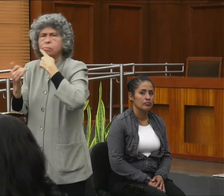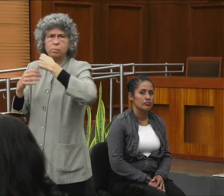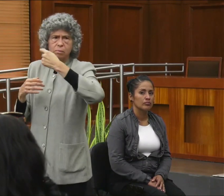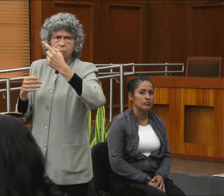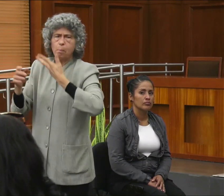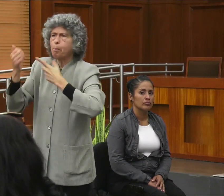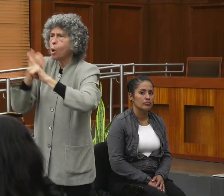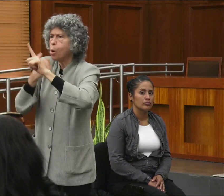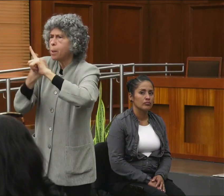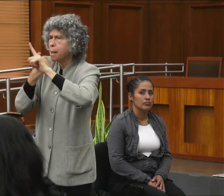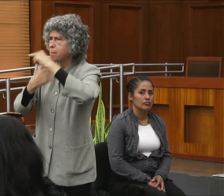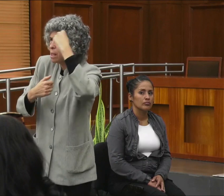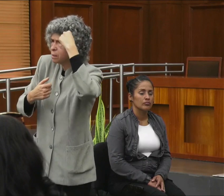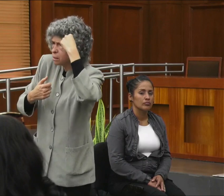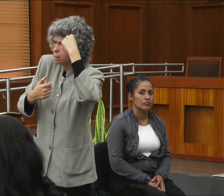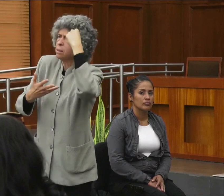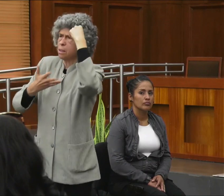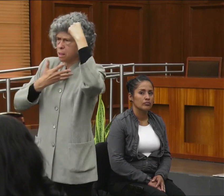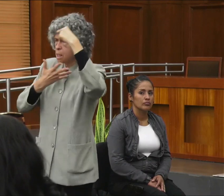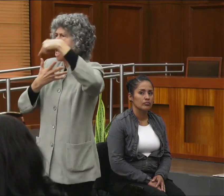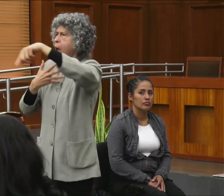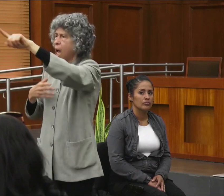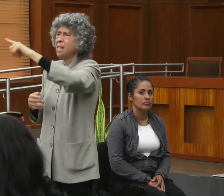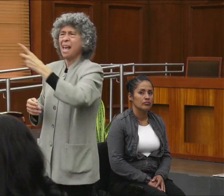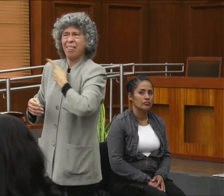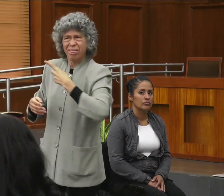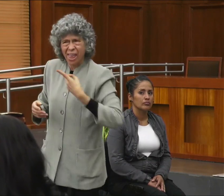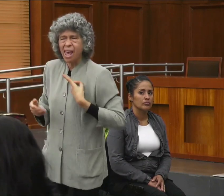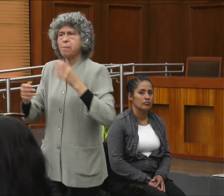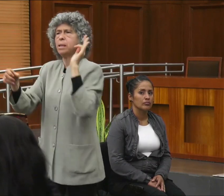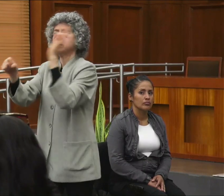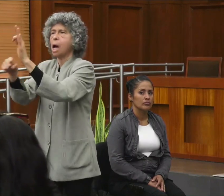los sordos, hay muchos problemas.